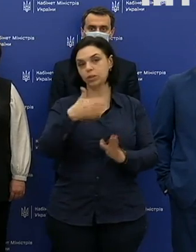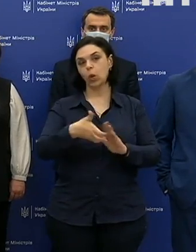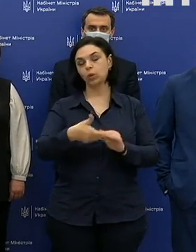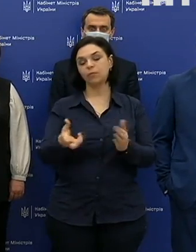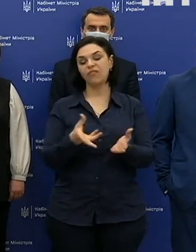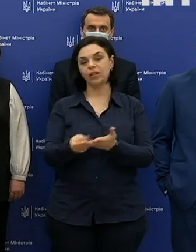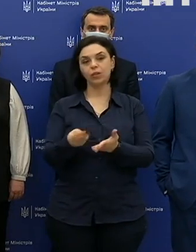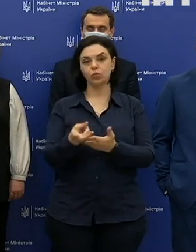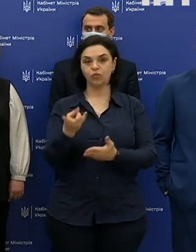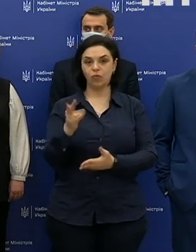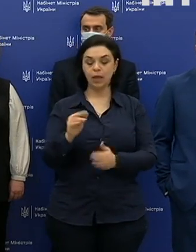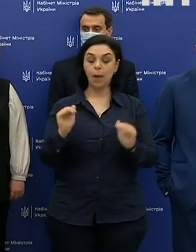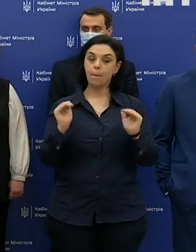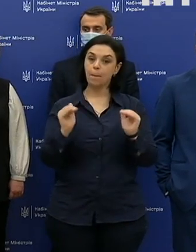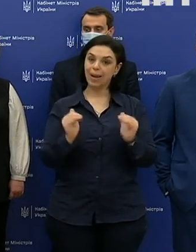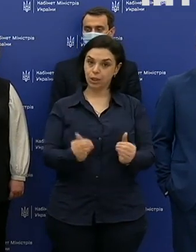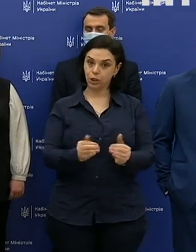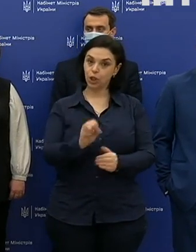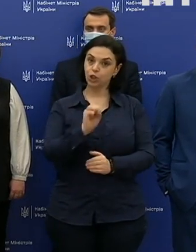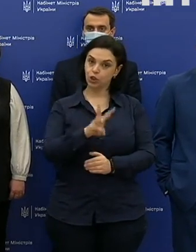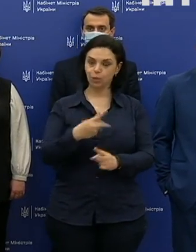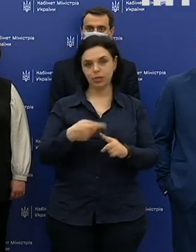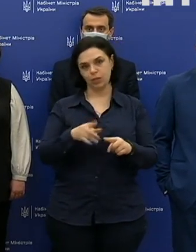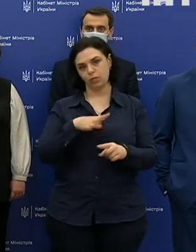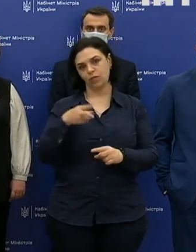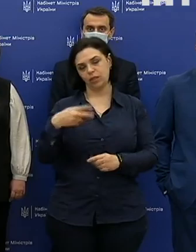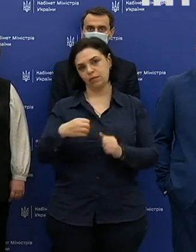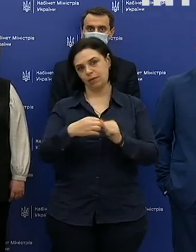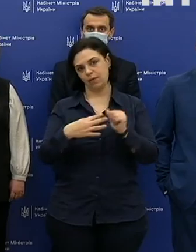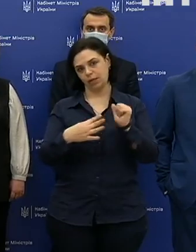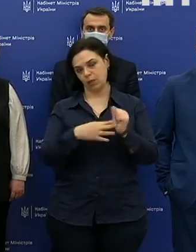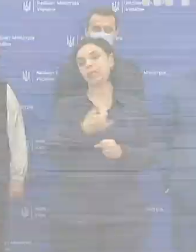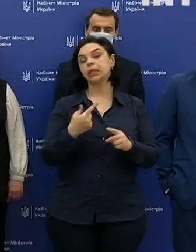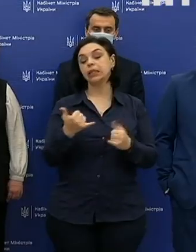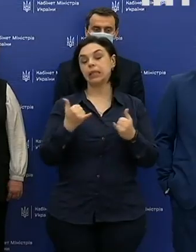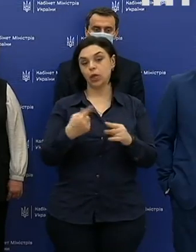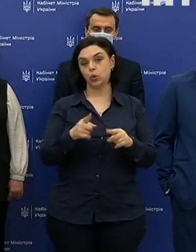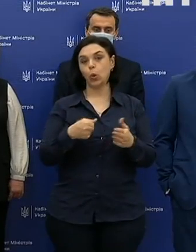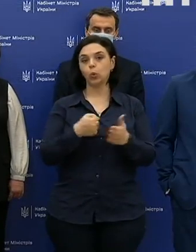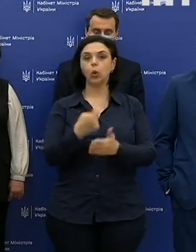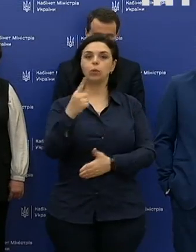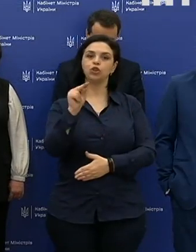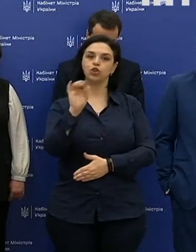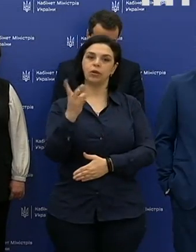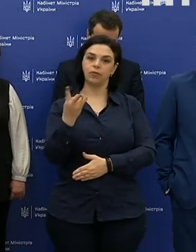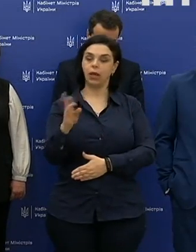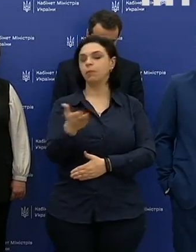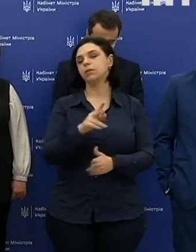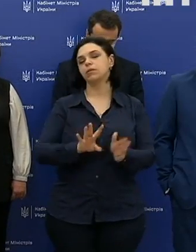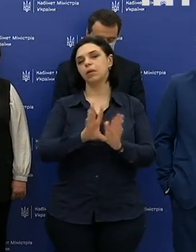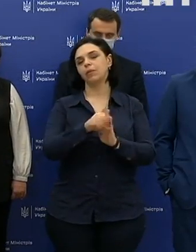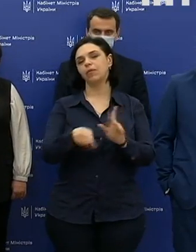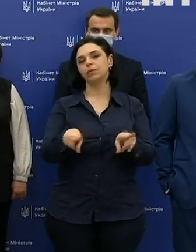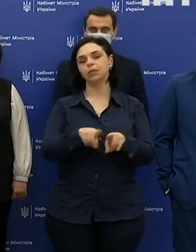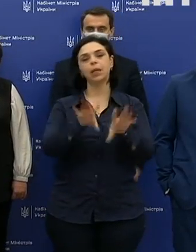отримує фінансування менше, ніж це було в 2019 році. До 1 червня ми запровадимо